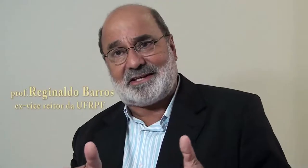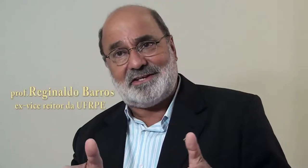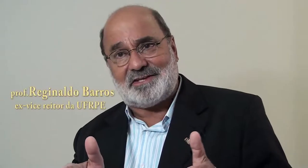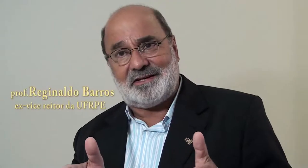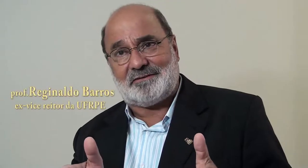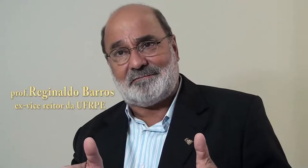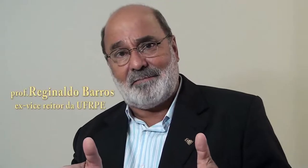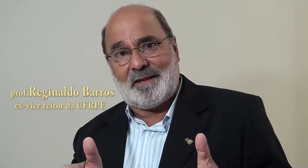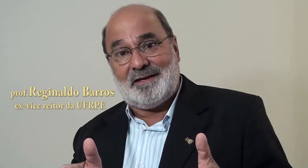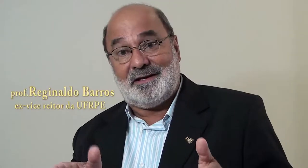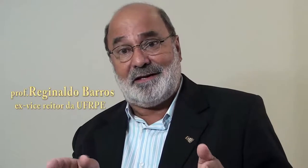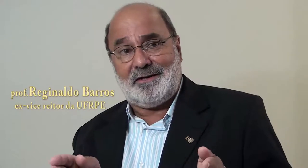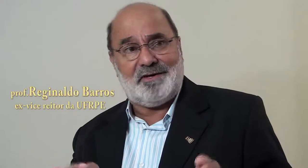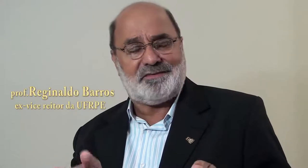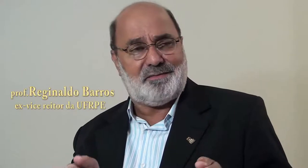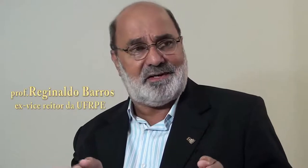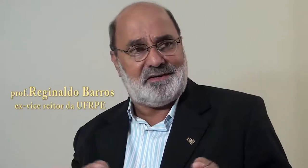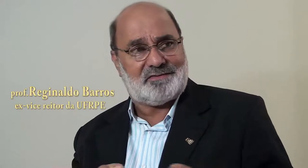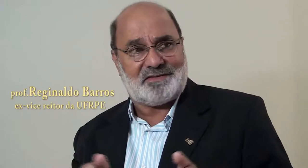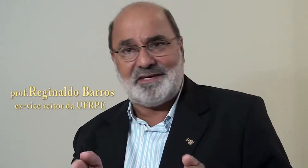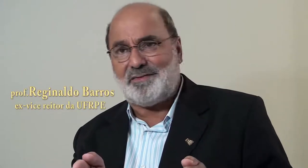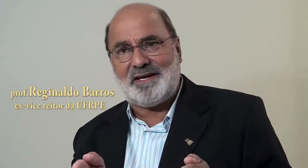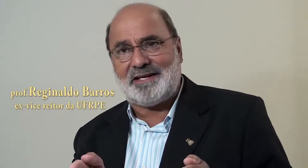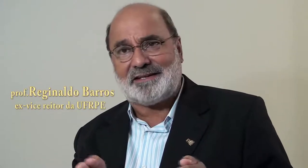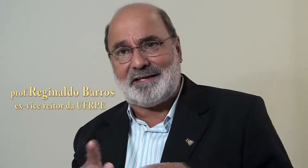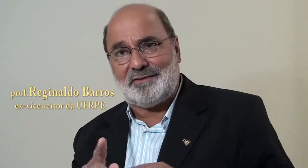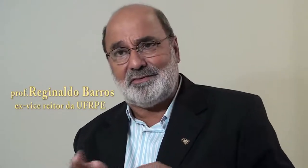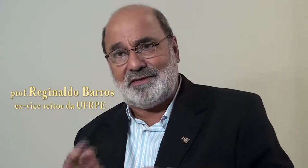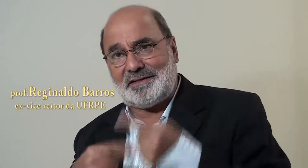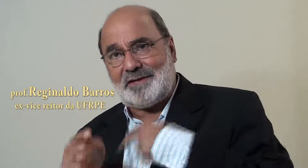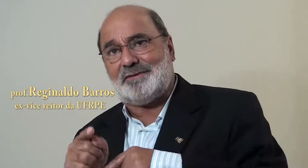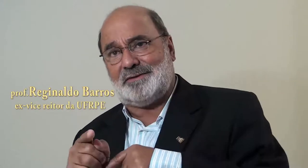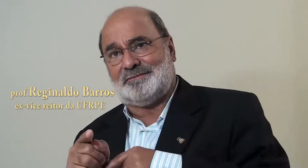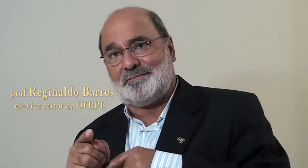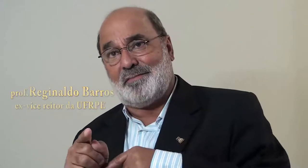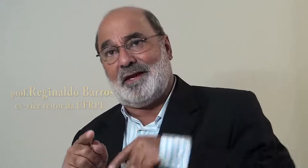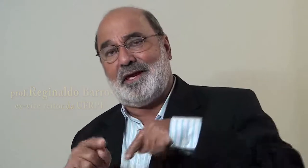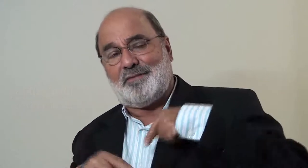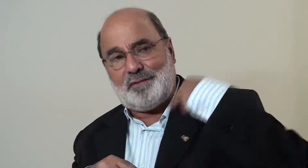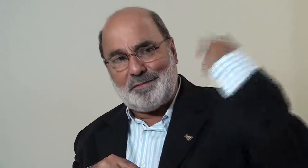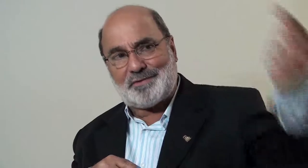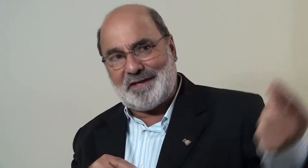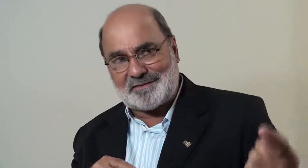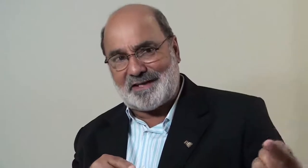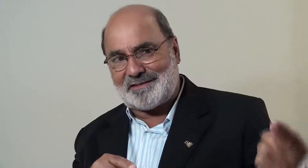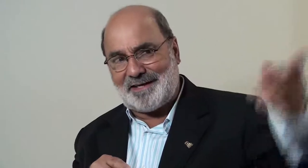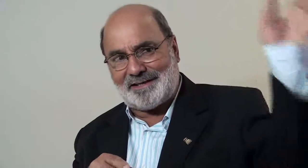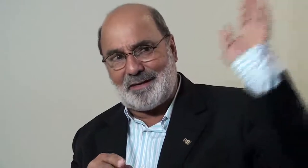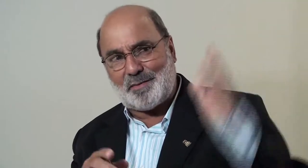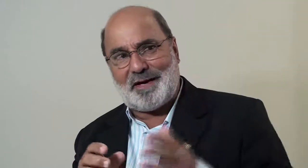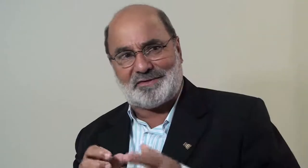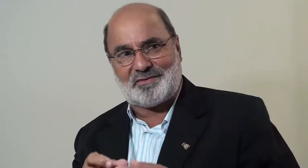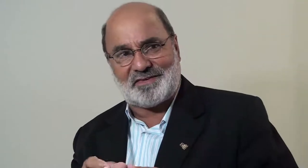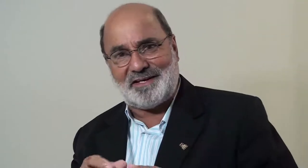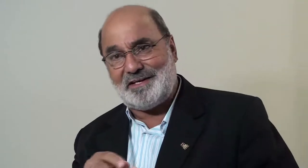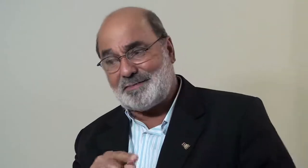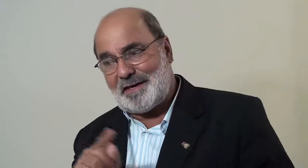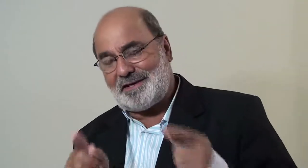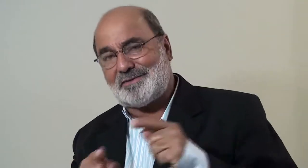daquele jeito. E eu recebi isso umas 5h30 da tarde do dia anterior. E fui para o centro da cidade, lá para o bairro de São José, esperando que o